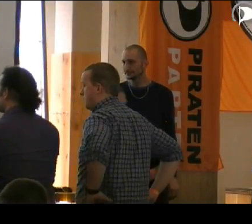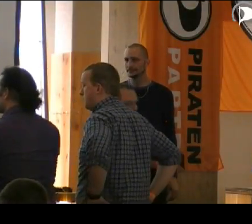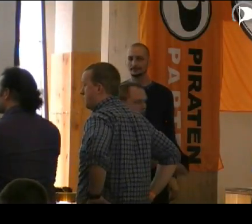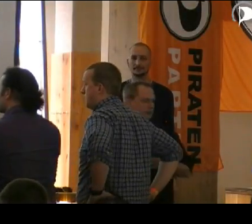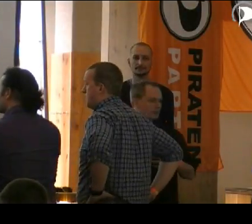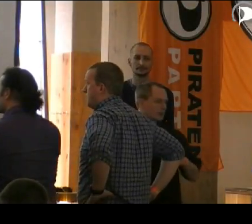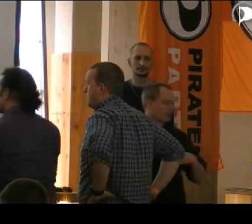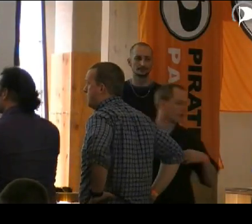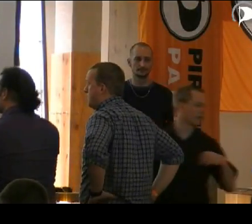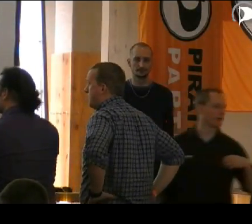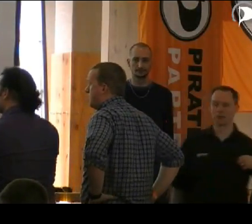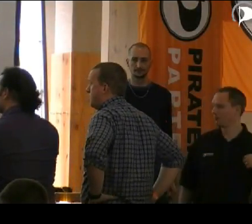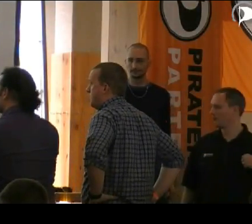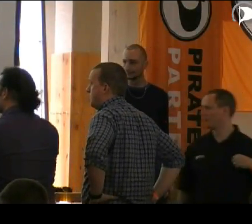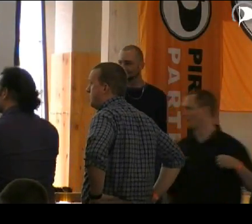die bekommen